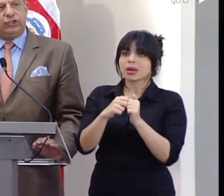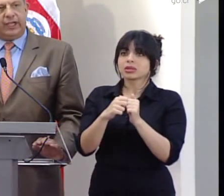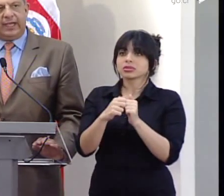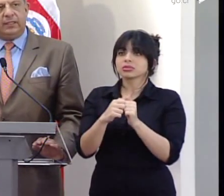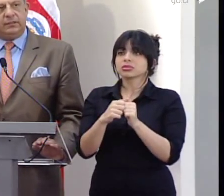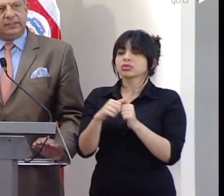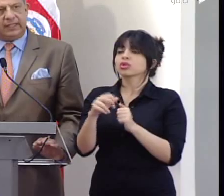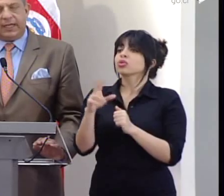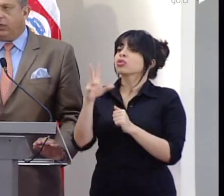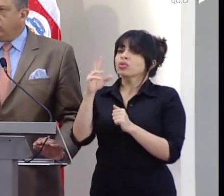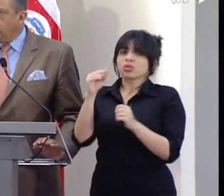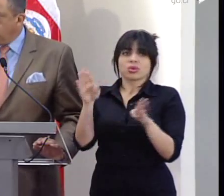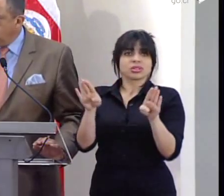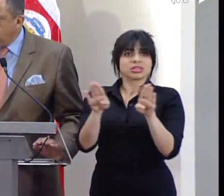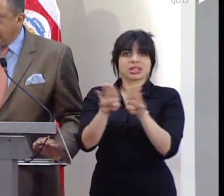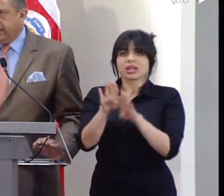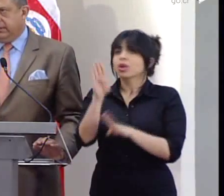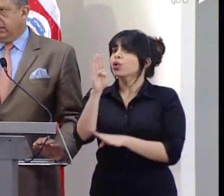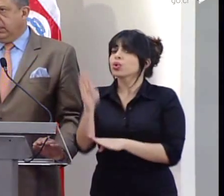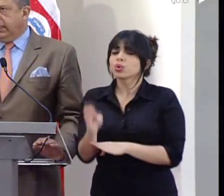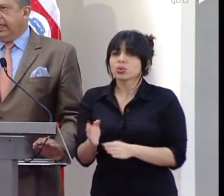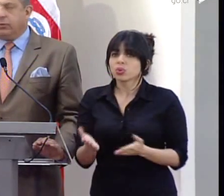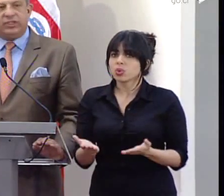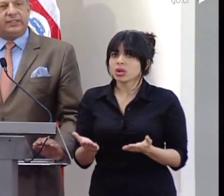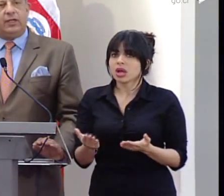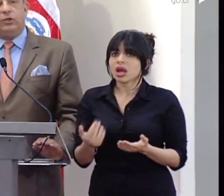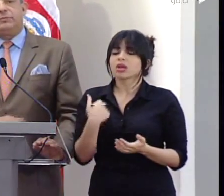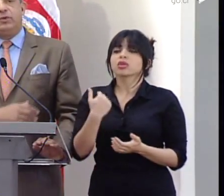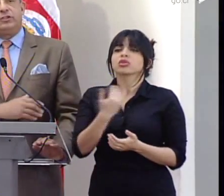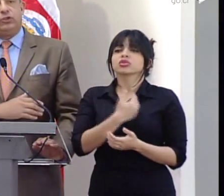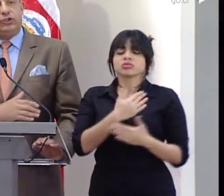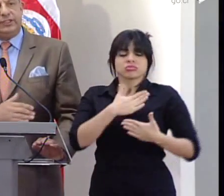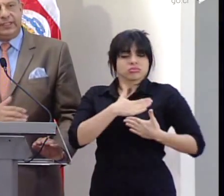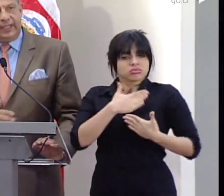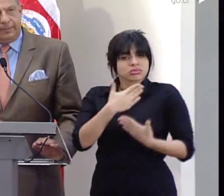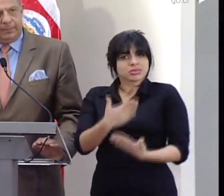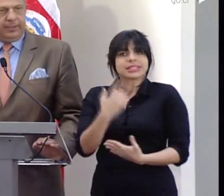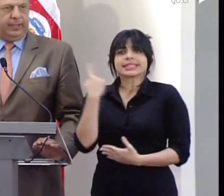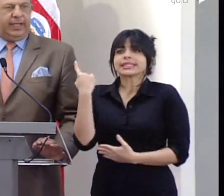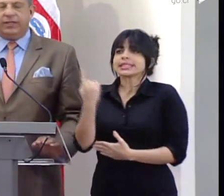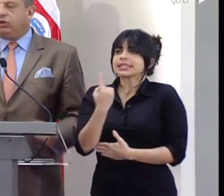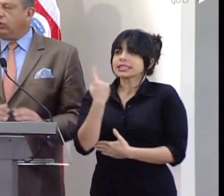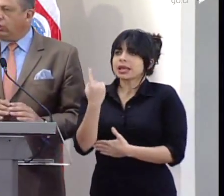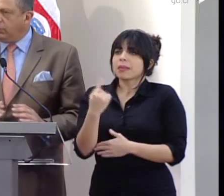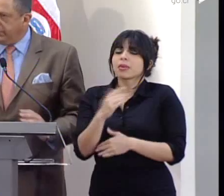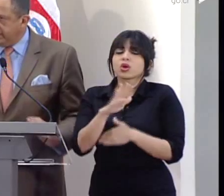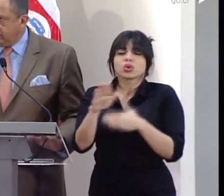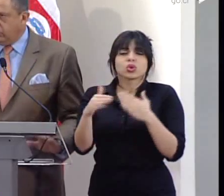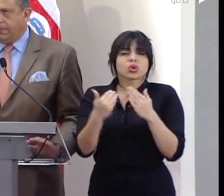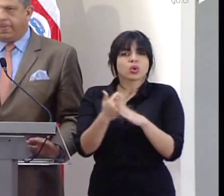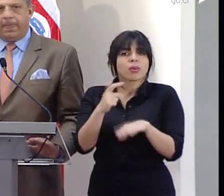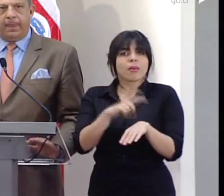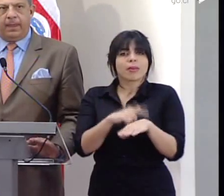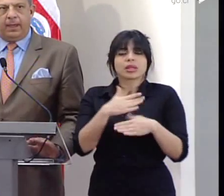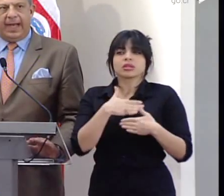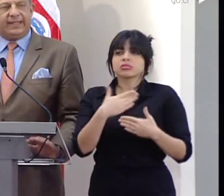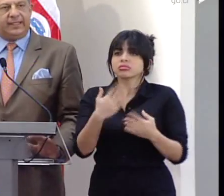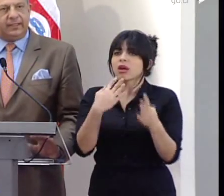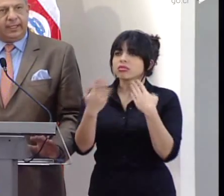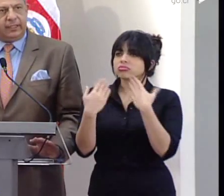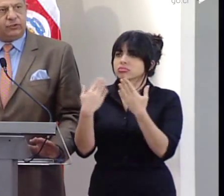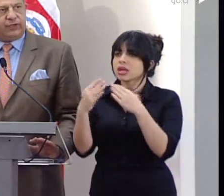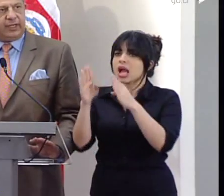no se han cerrado nunca, que hemos estado dispuestos siempre, en todo momento,